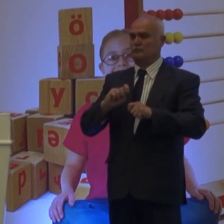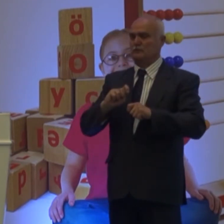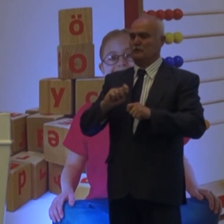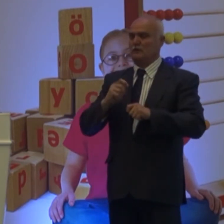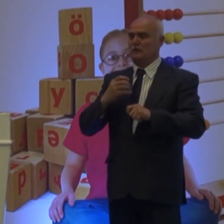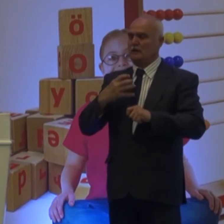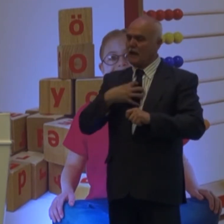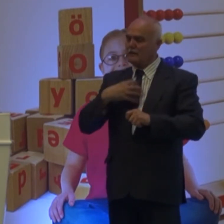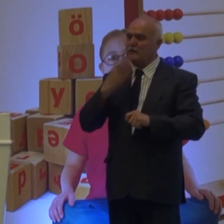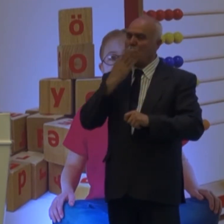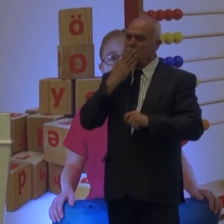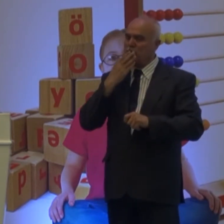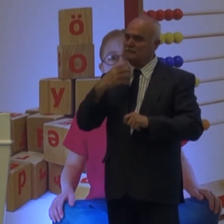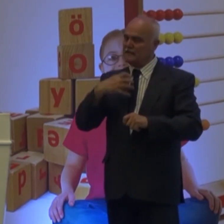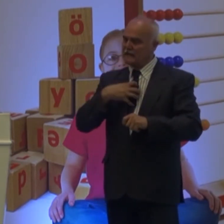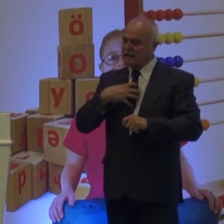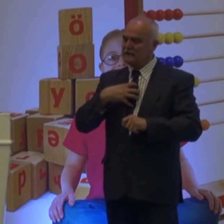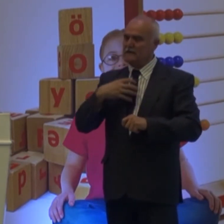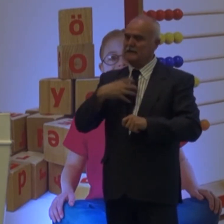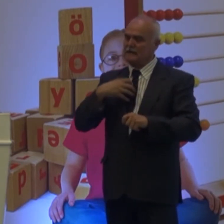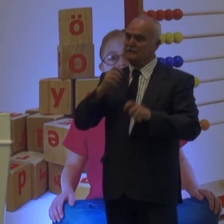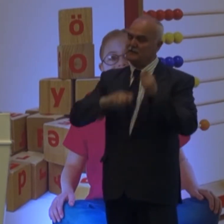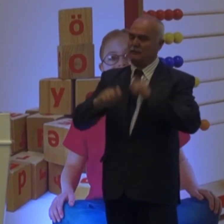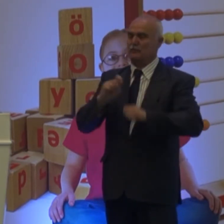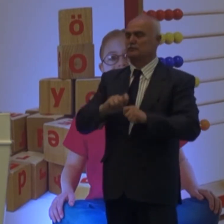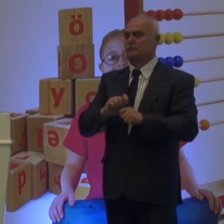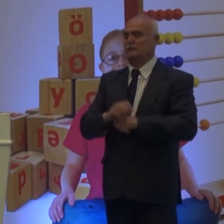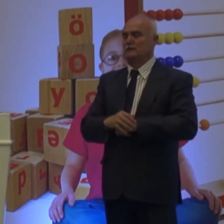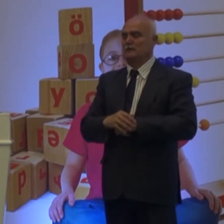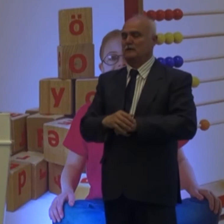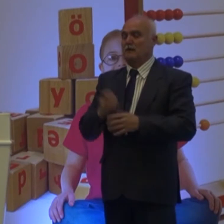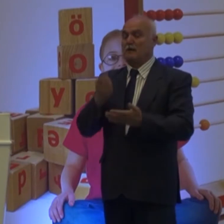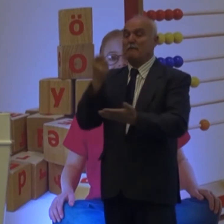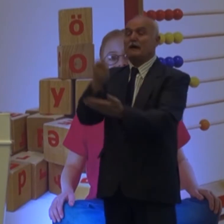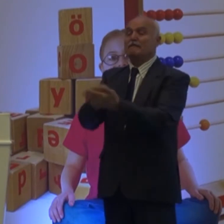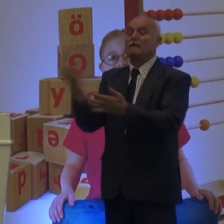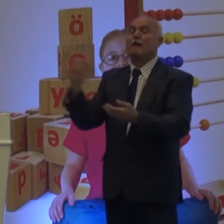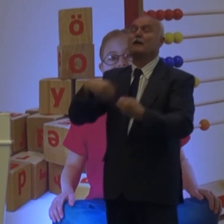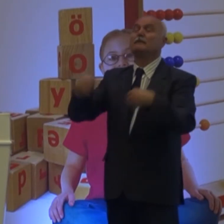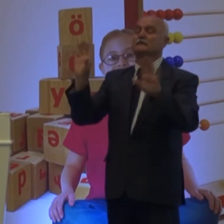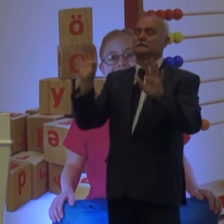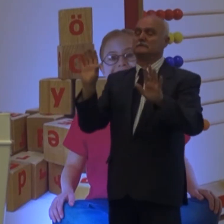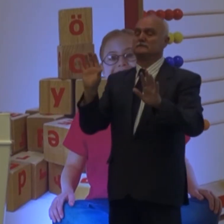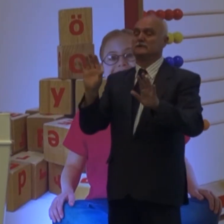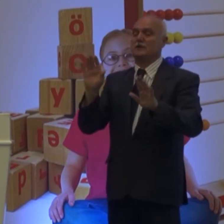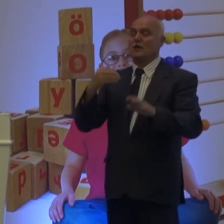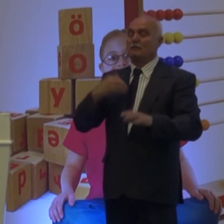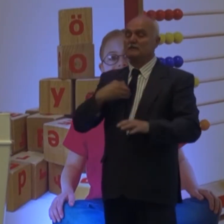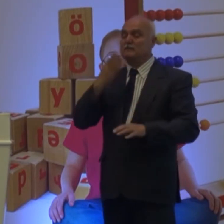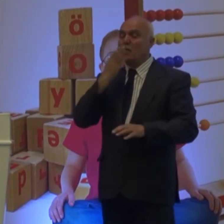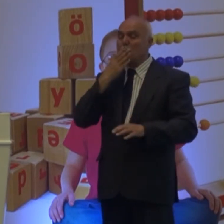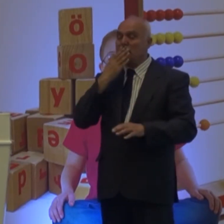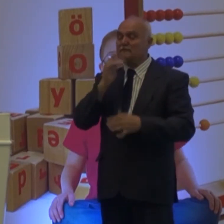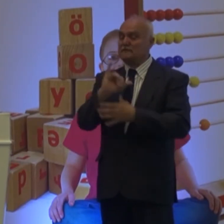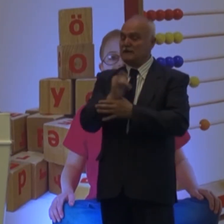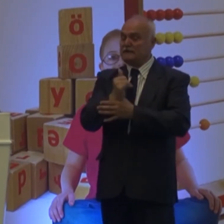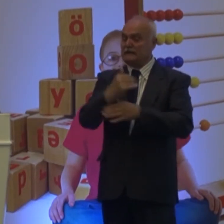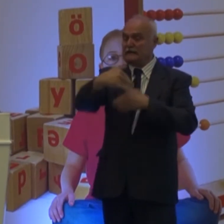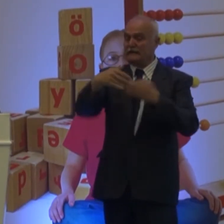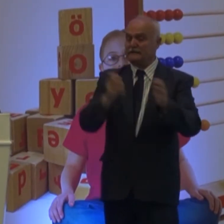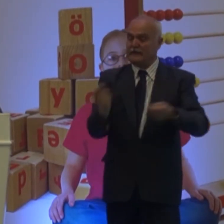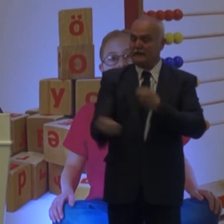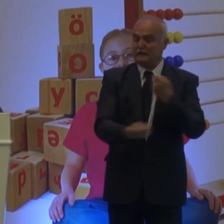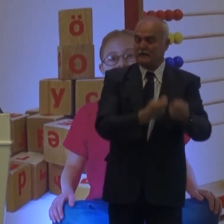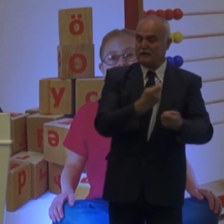okullarımızda, kendi imkanlarımızla yaptık. Bu materyalleri satın aldık. Bizim okullarımızın atölyelerinde, bizim